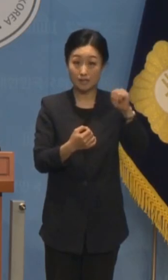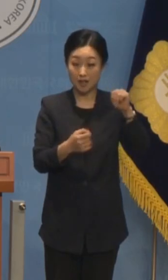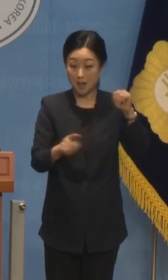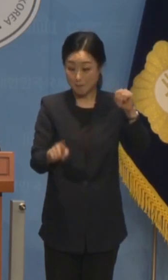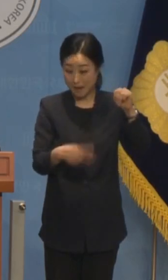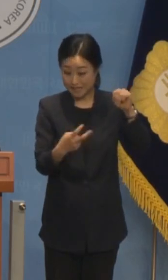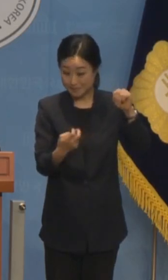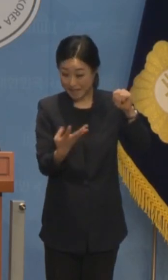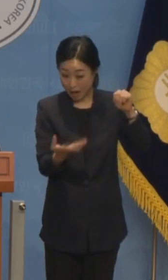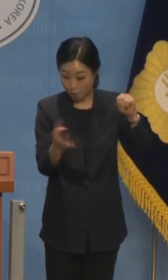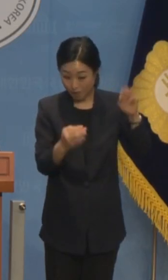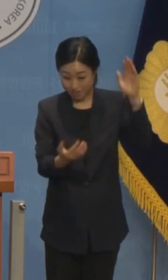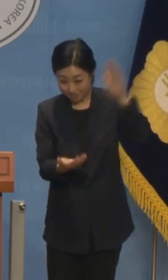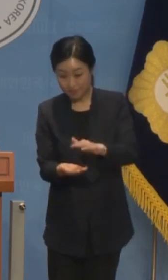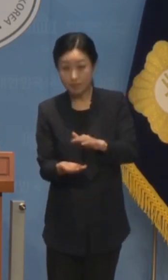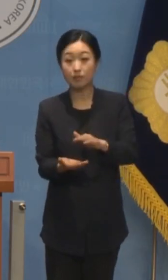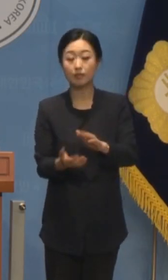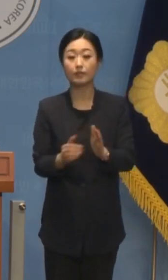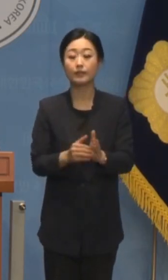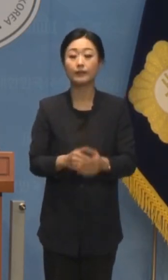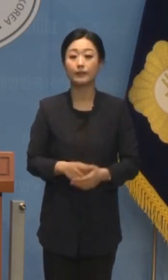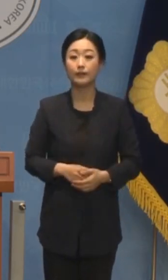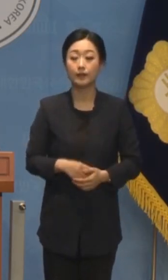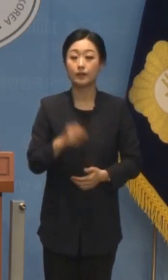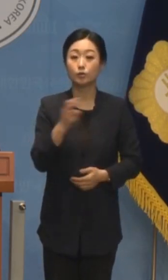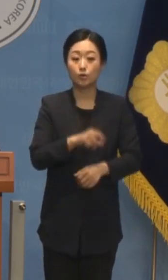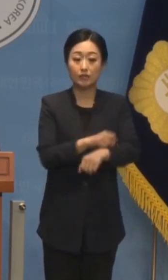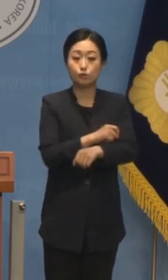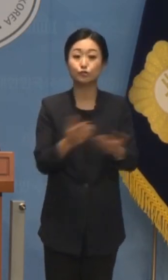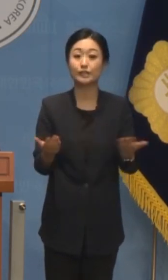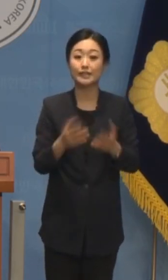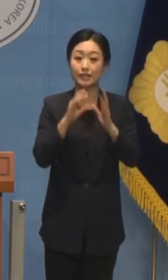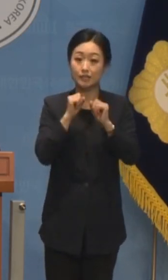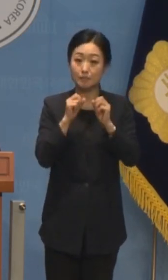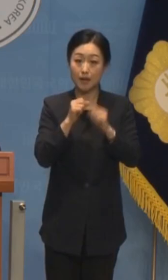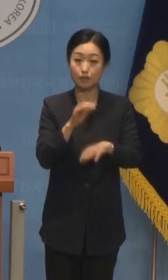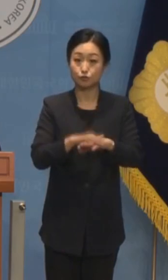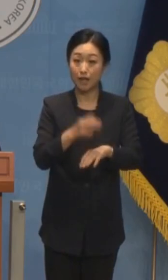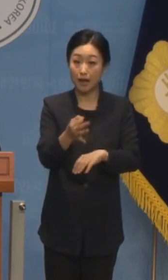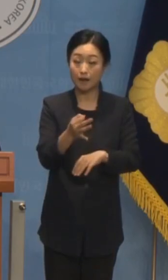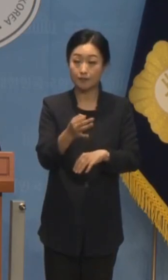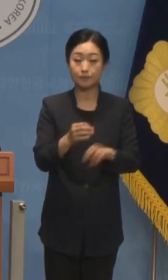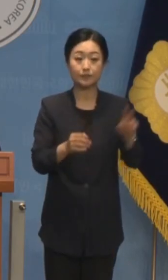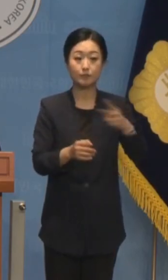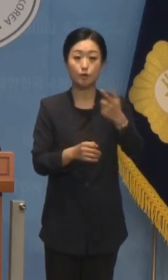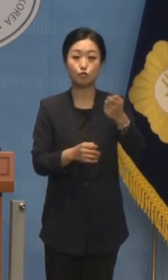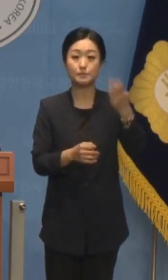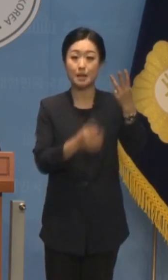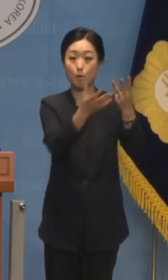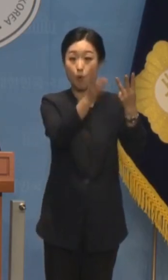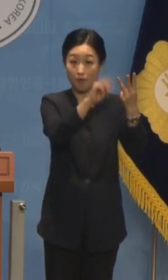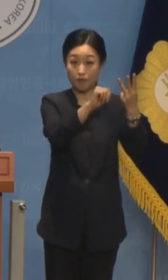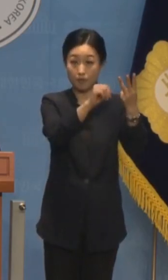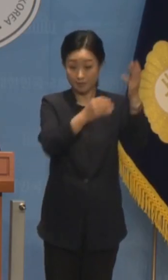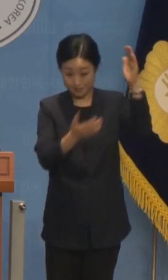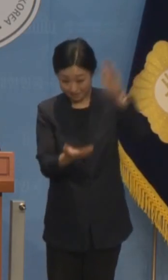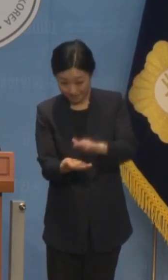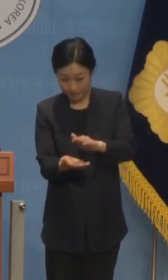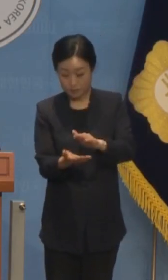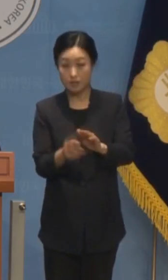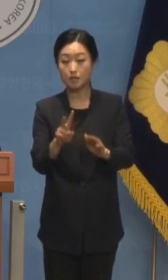삭감되었다 원으로 삭감되었고 특수지 근무수당 가산금은 263억 원에서